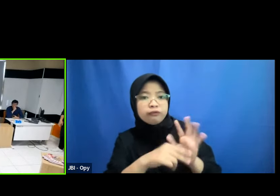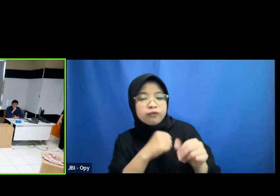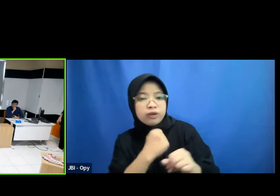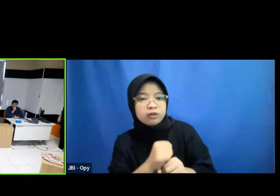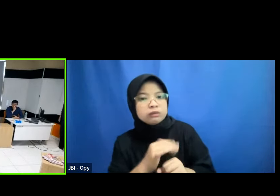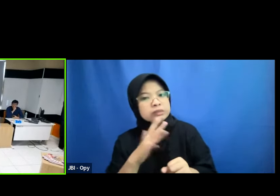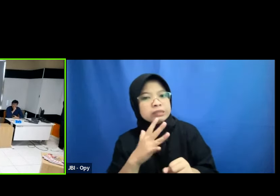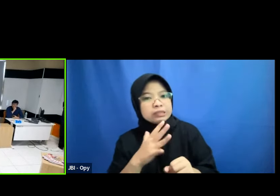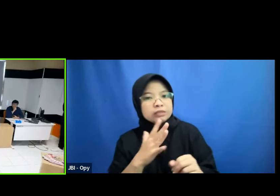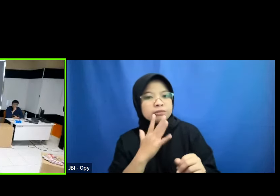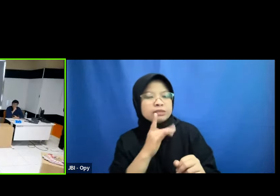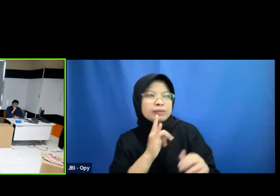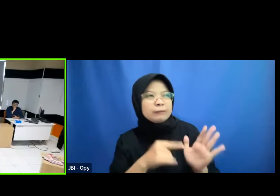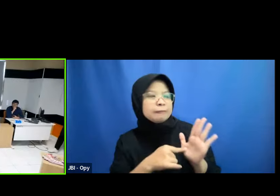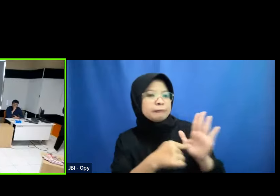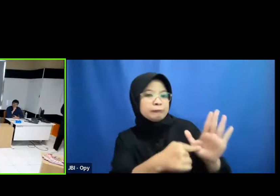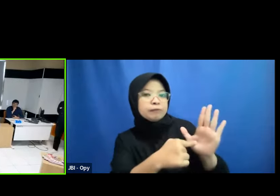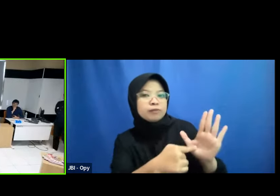lumayan